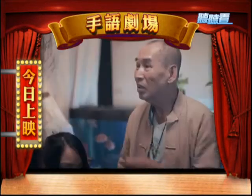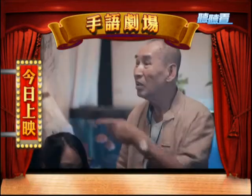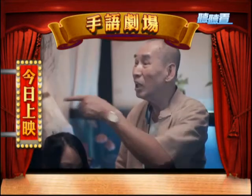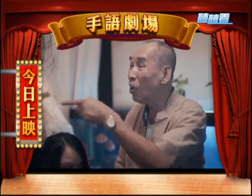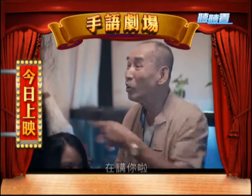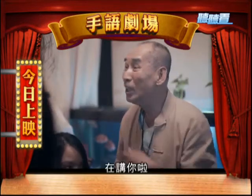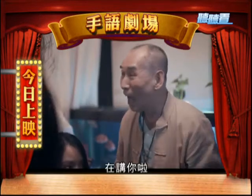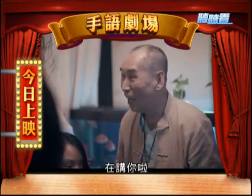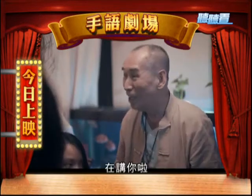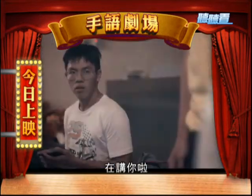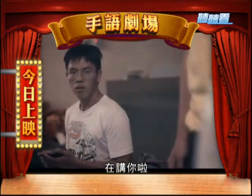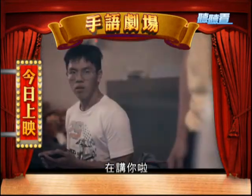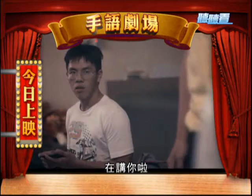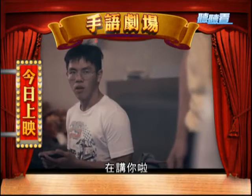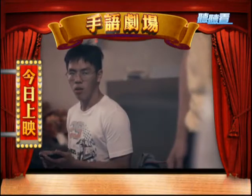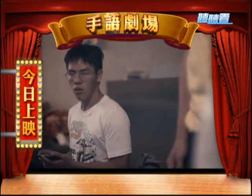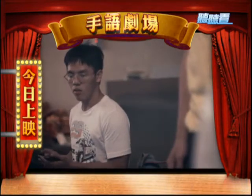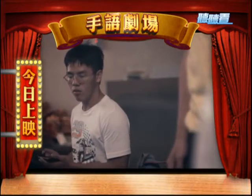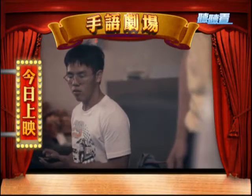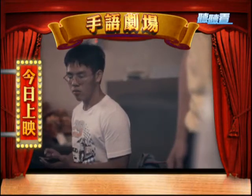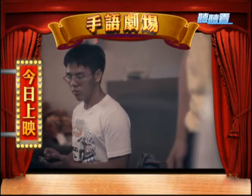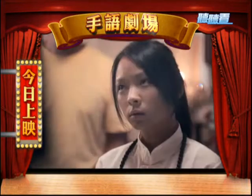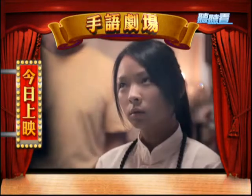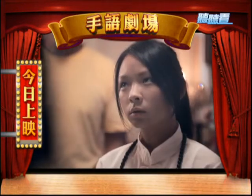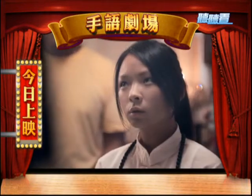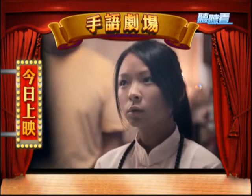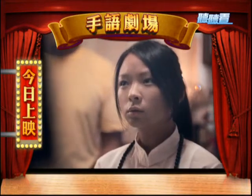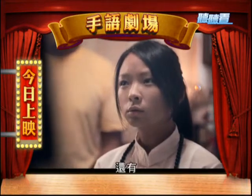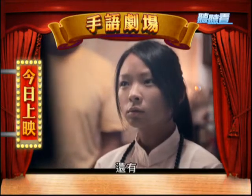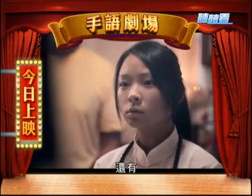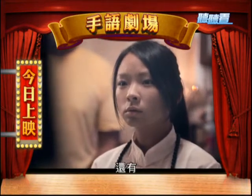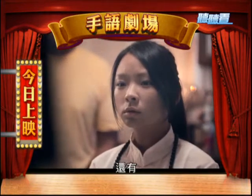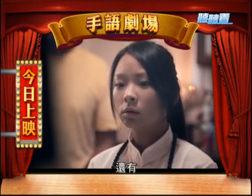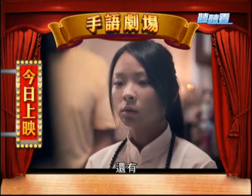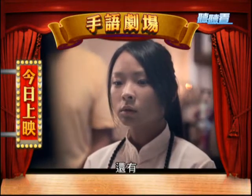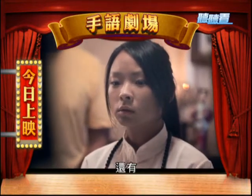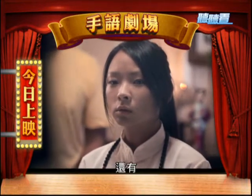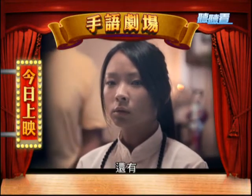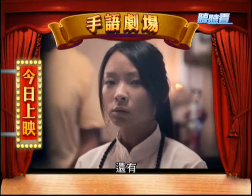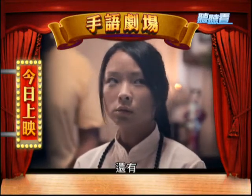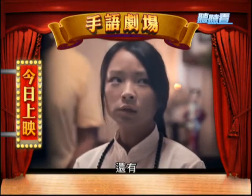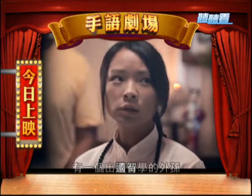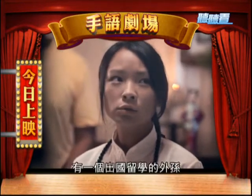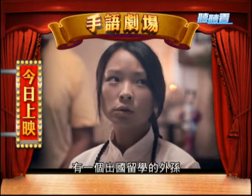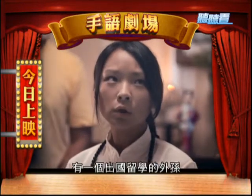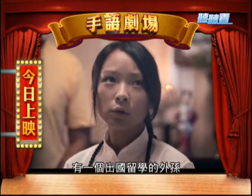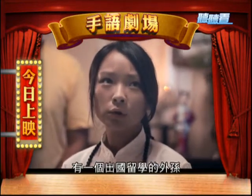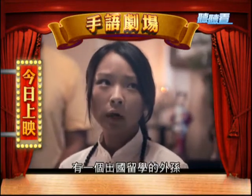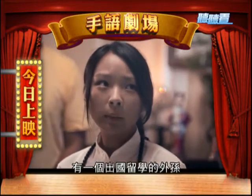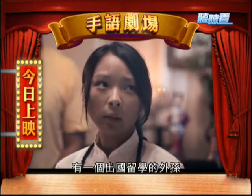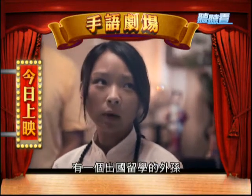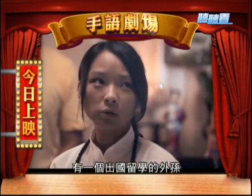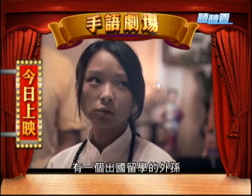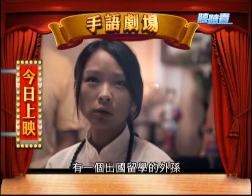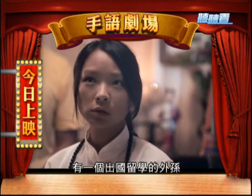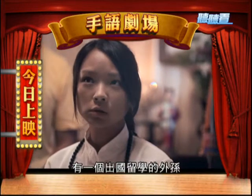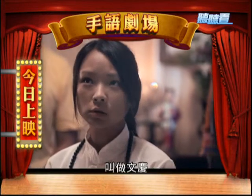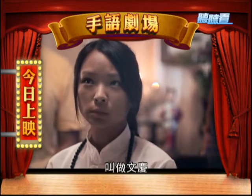你讲你啦？哦。 阁有，有一个出国留学的外孙叫做